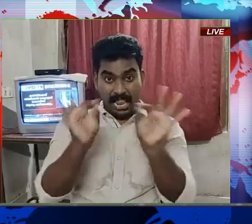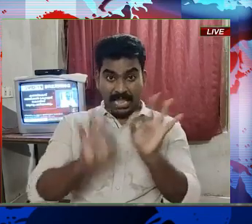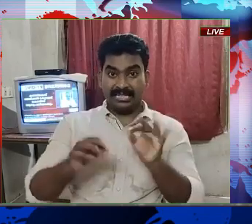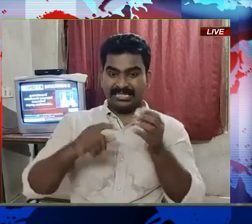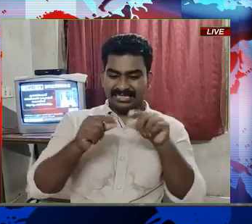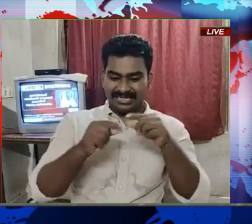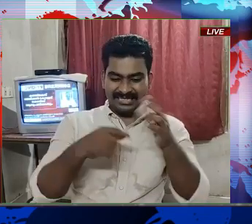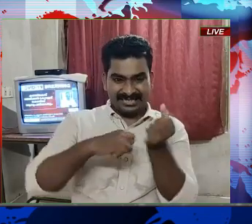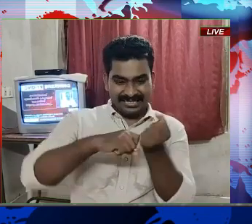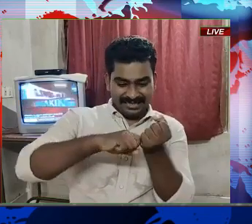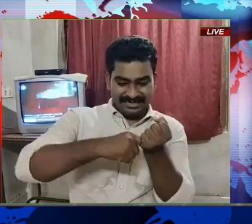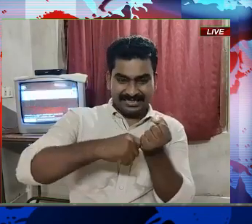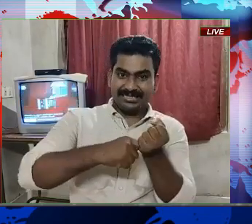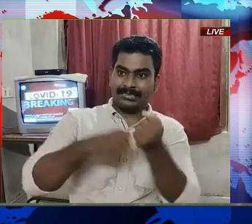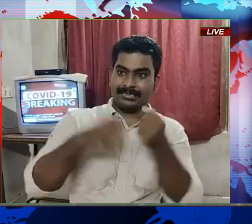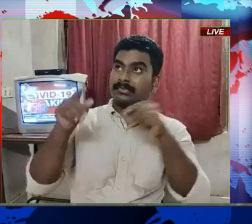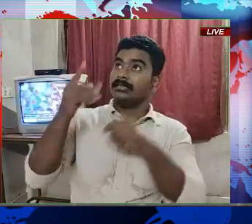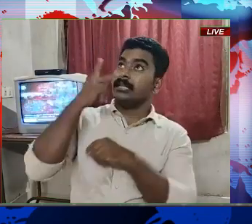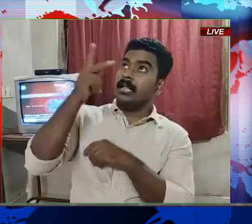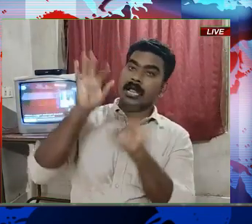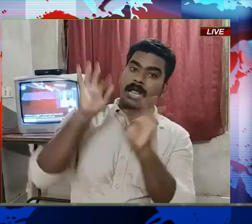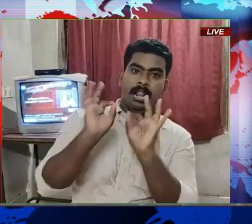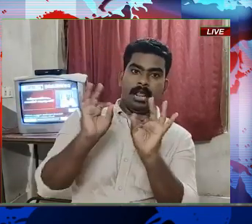കശുവണ്ടി ശേഖരിക്കേണ്ടതാണ്.